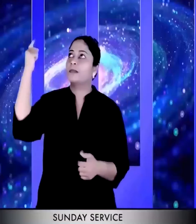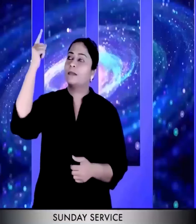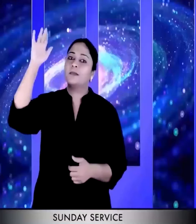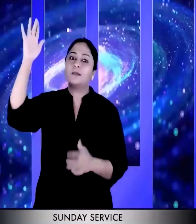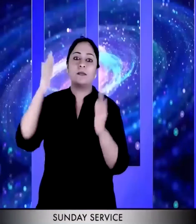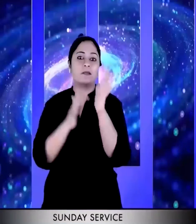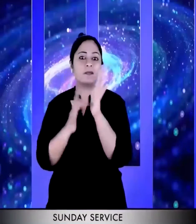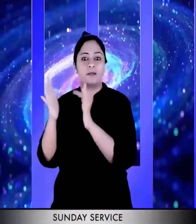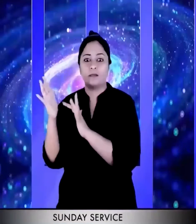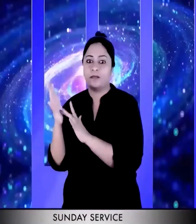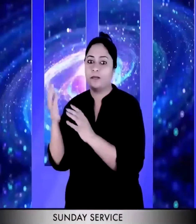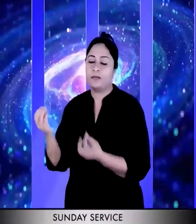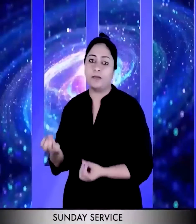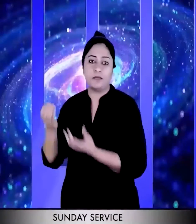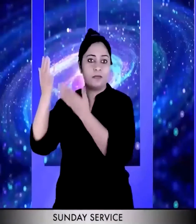যিশুর জন্য,